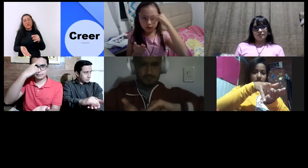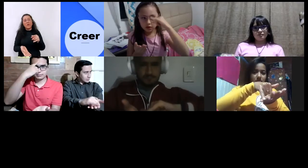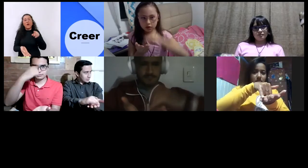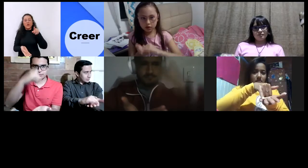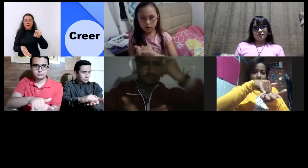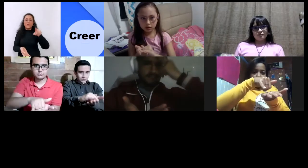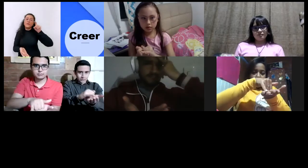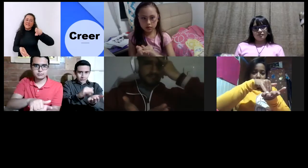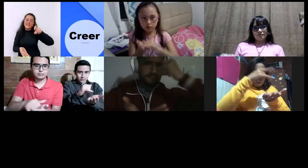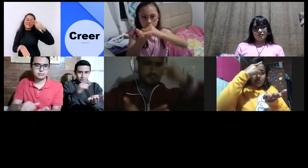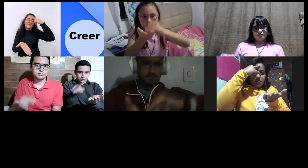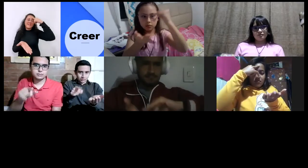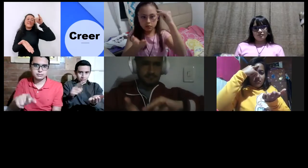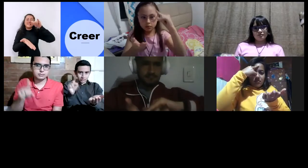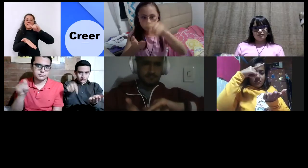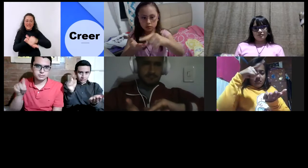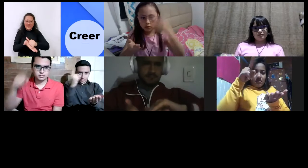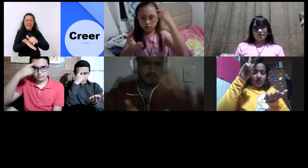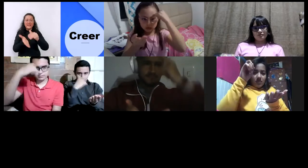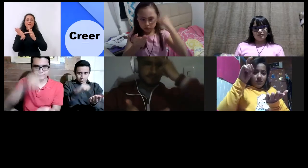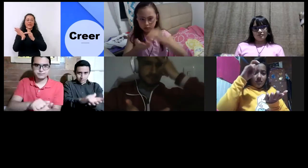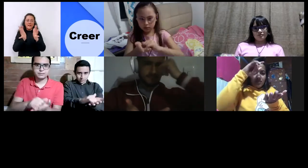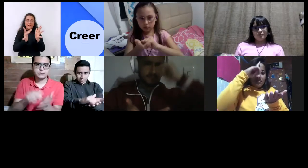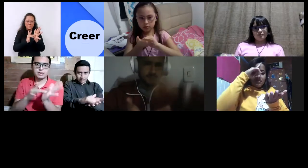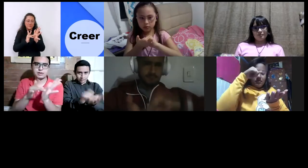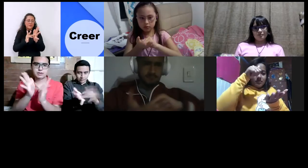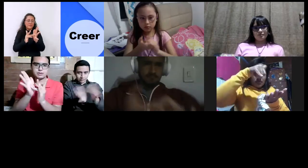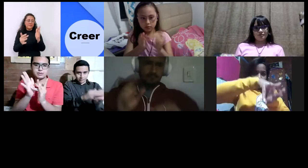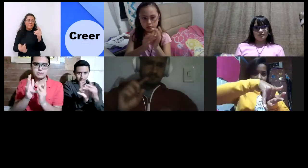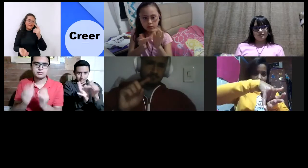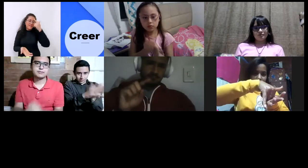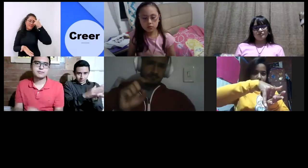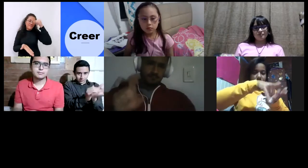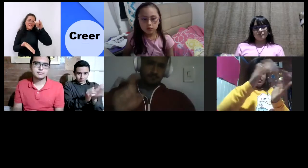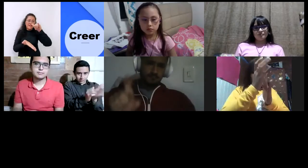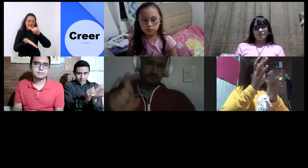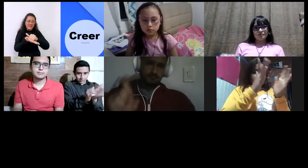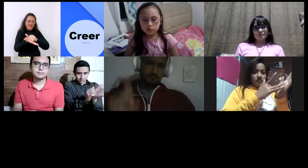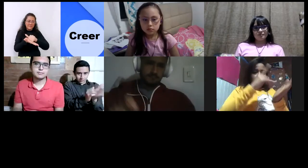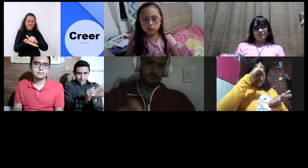Como tú necesitas creer en Jesús. Creer.